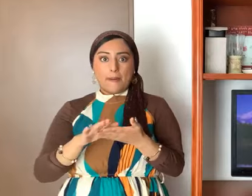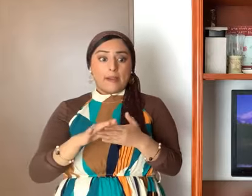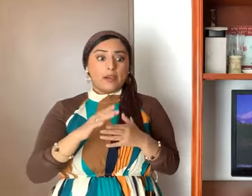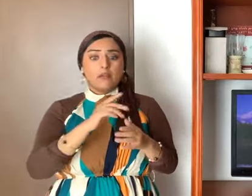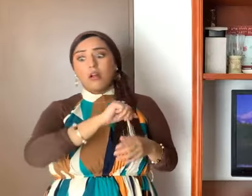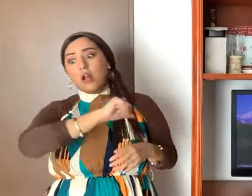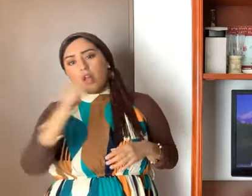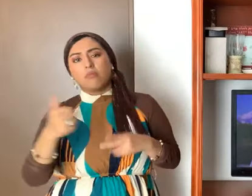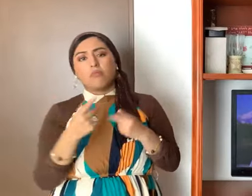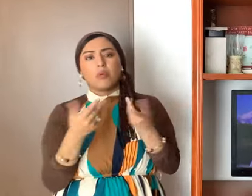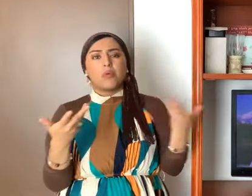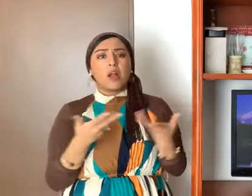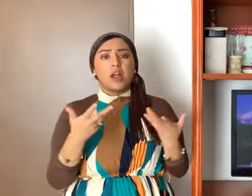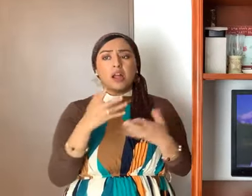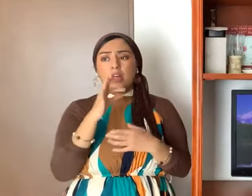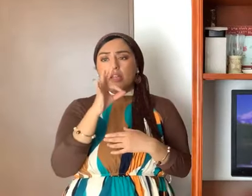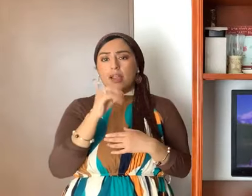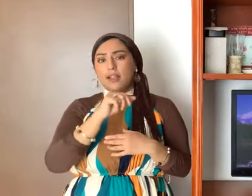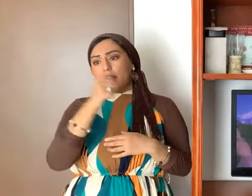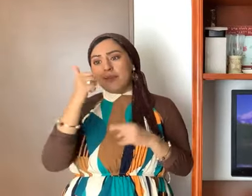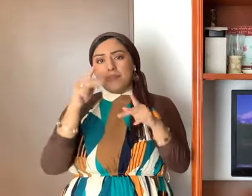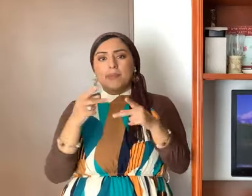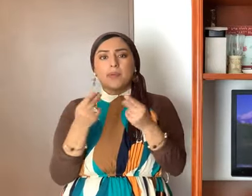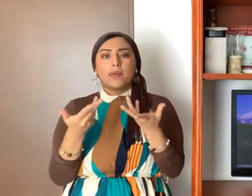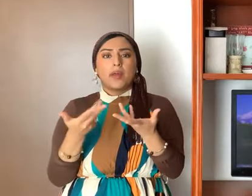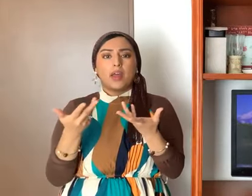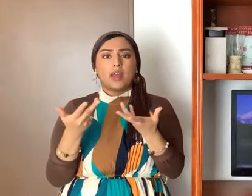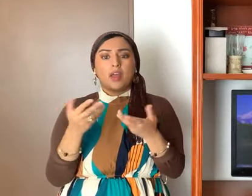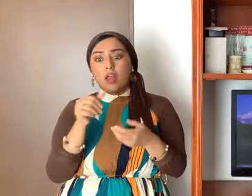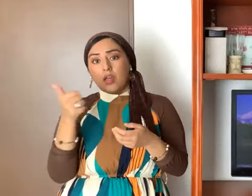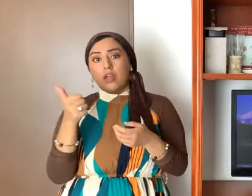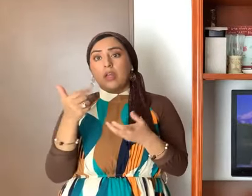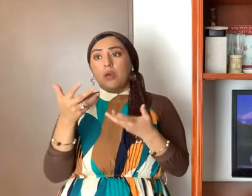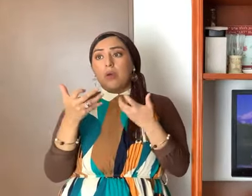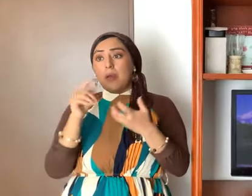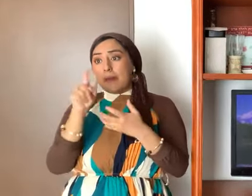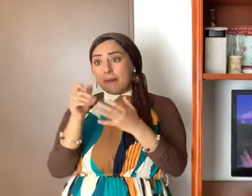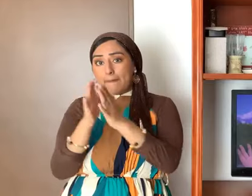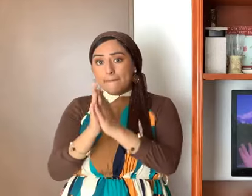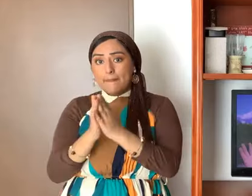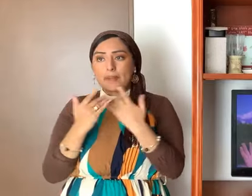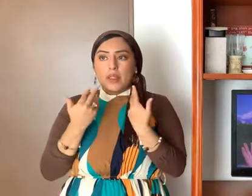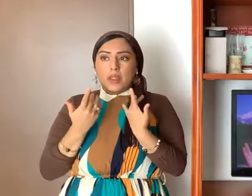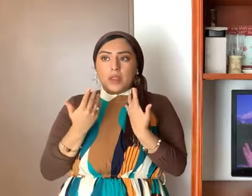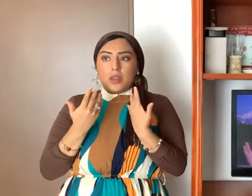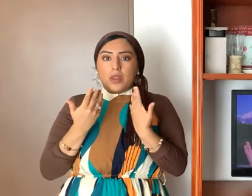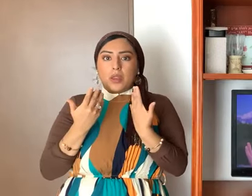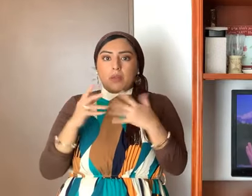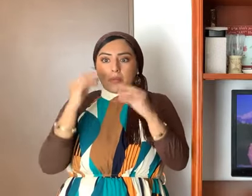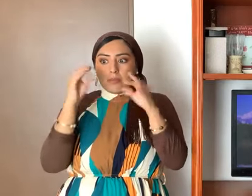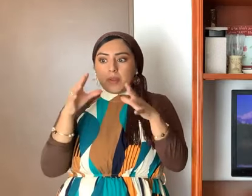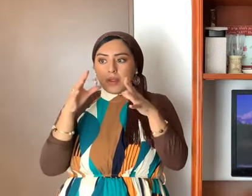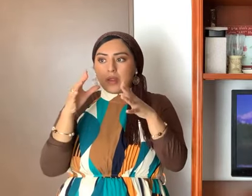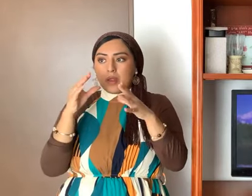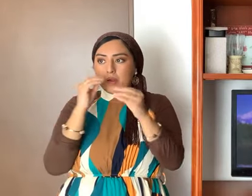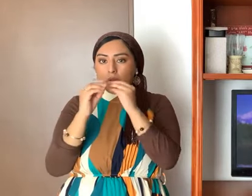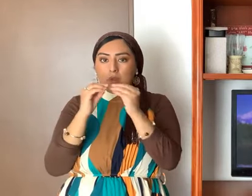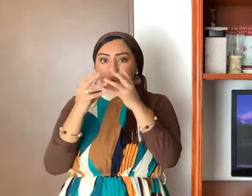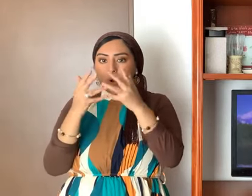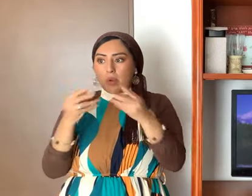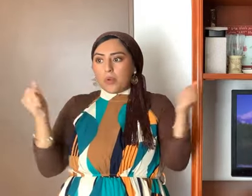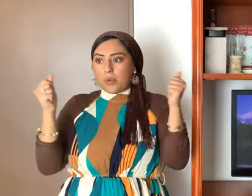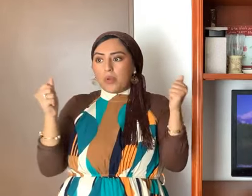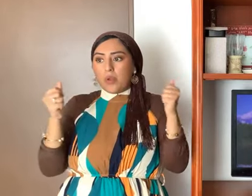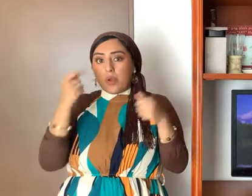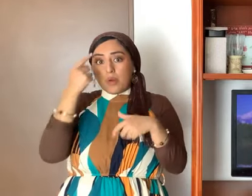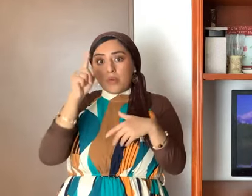resto qué hace? Los 90 restantes. El resto pide oración y espera que mágicamente se resuelvan sus problemas